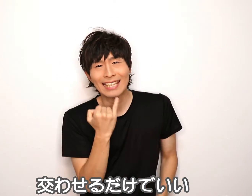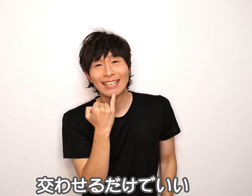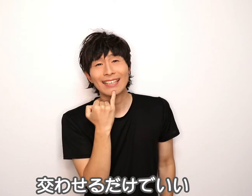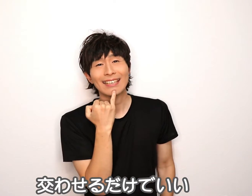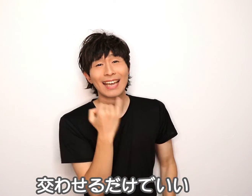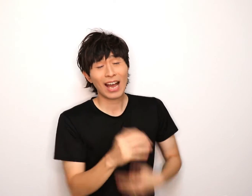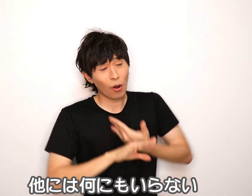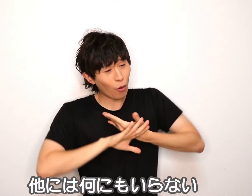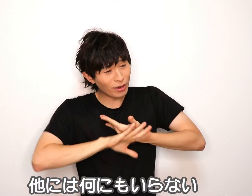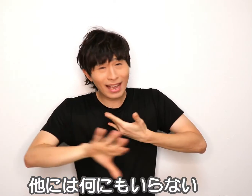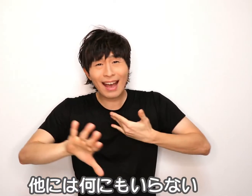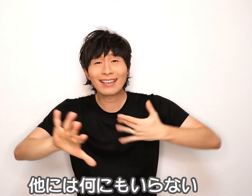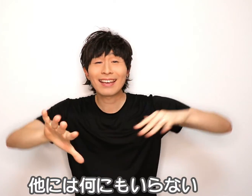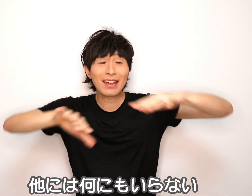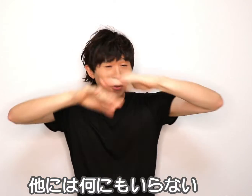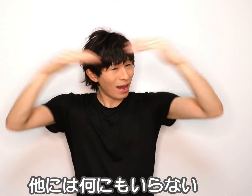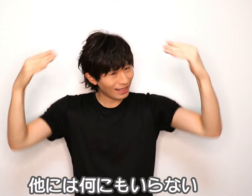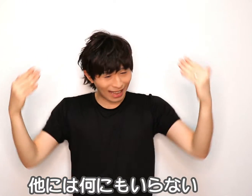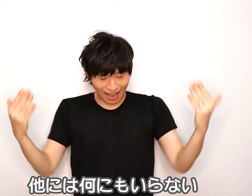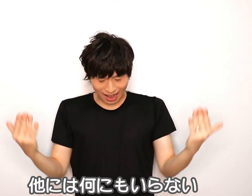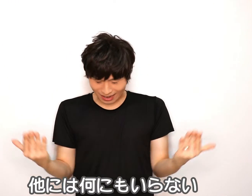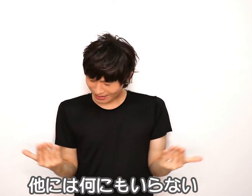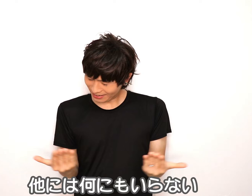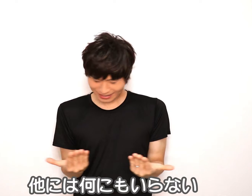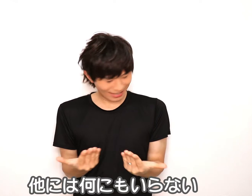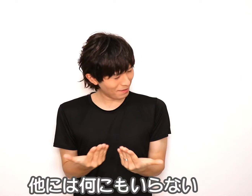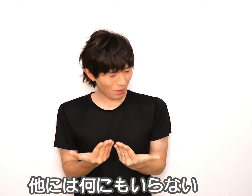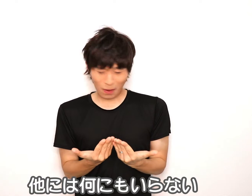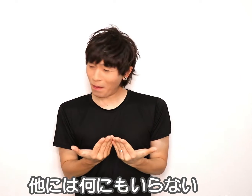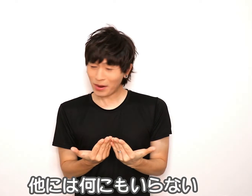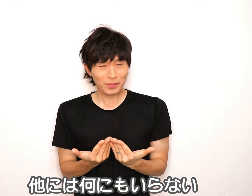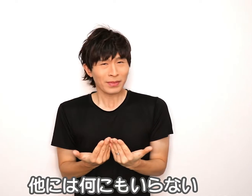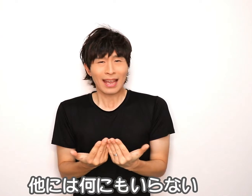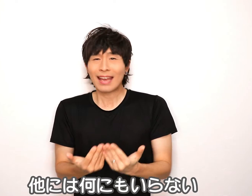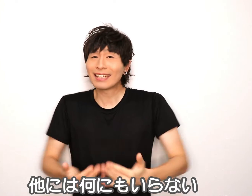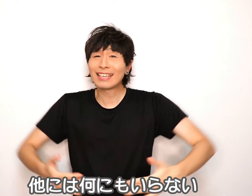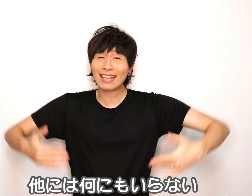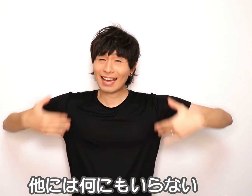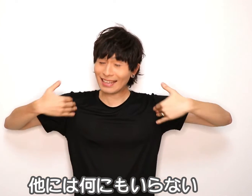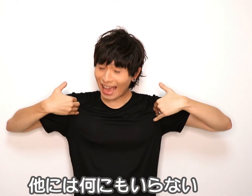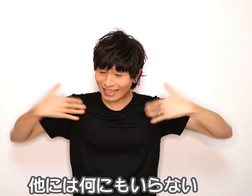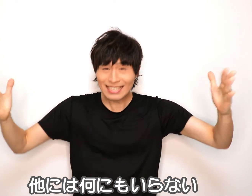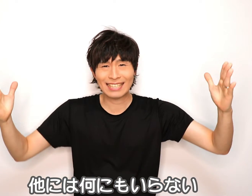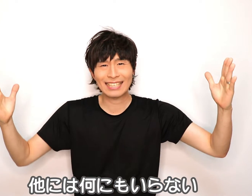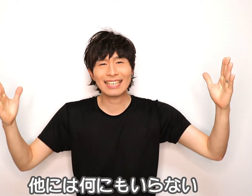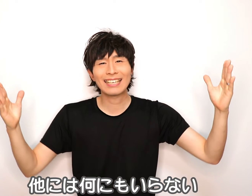い。他には何にもいらない。